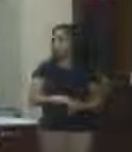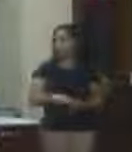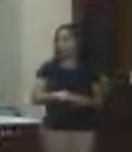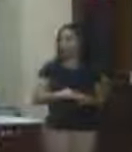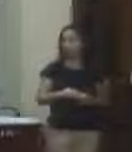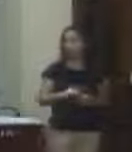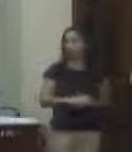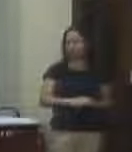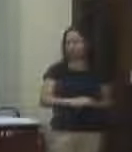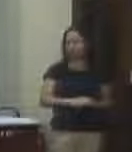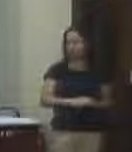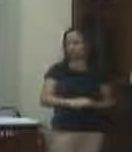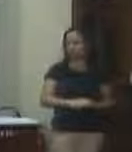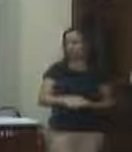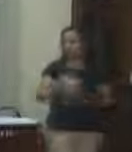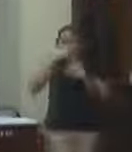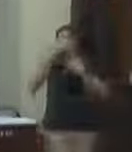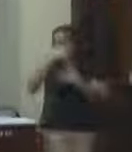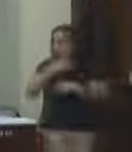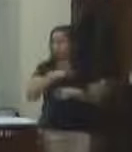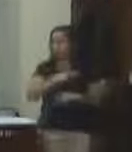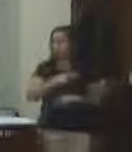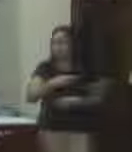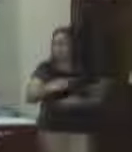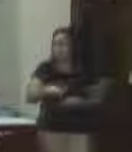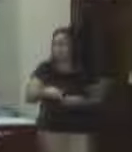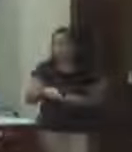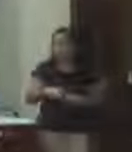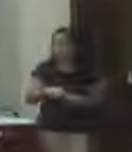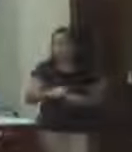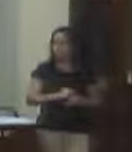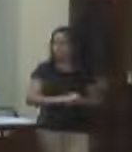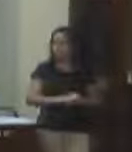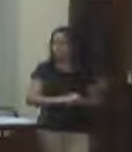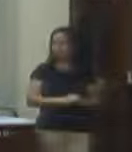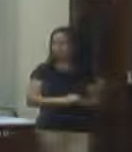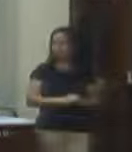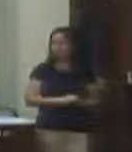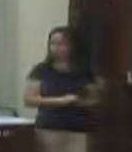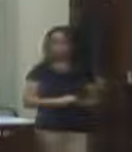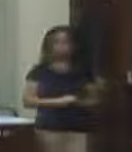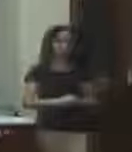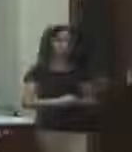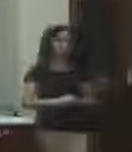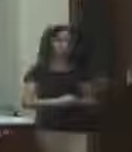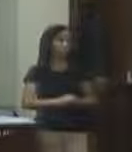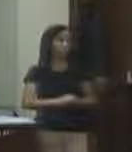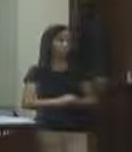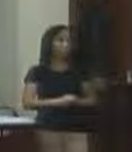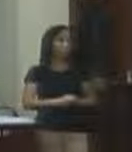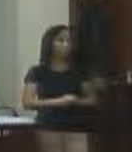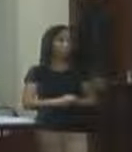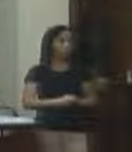por satisfeita. Obrigada, presidente. Considera 3 minutos, Glória, para as considerações. Só